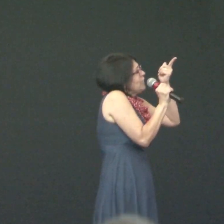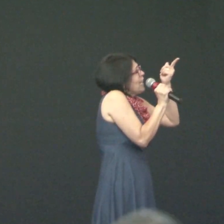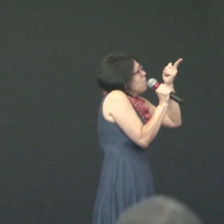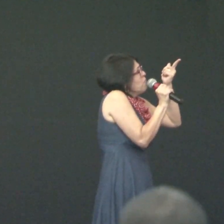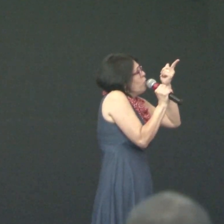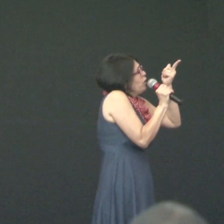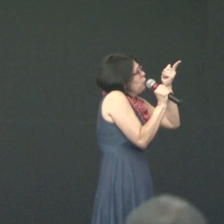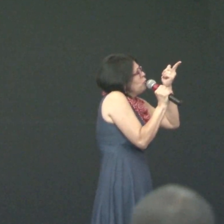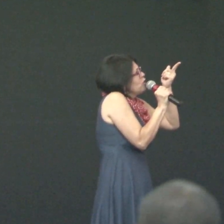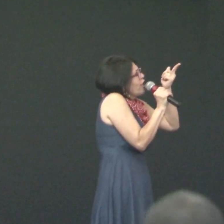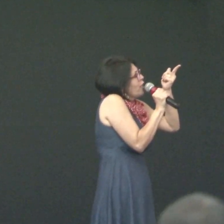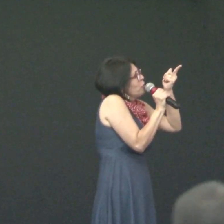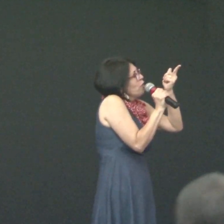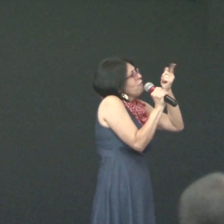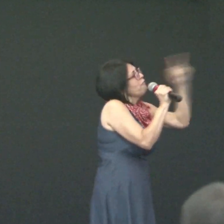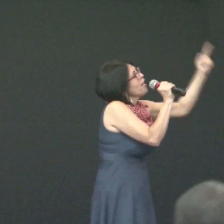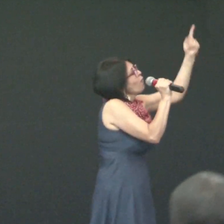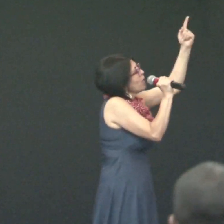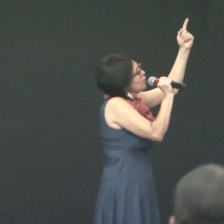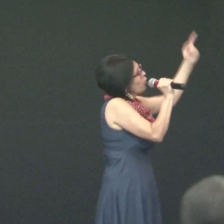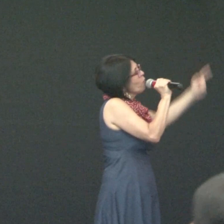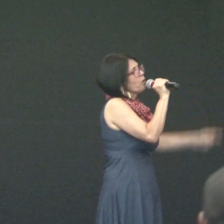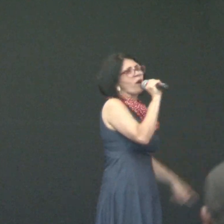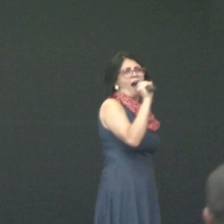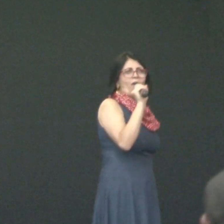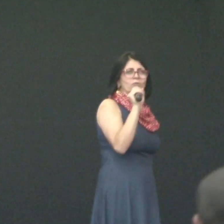Guardei muito dinheiro e finalmente comprei um carro.